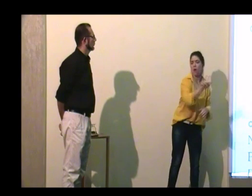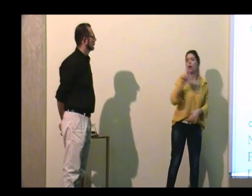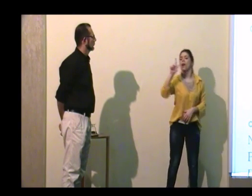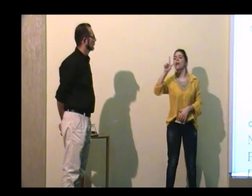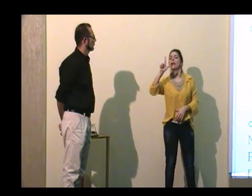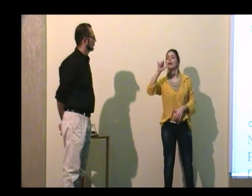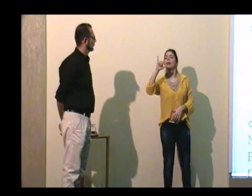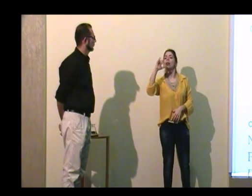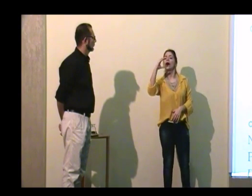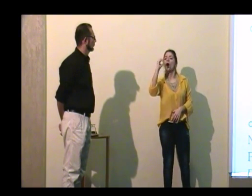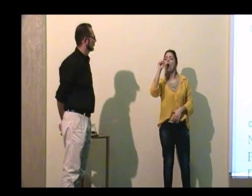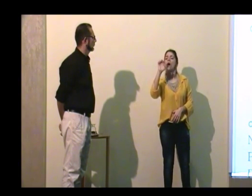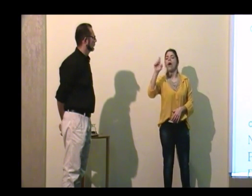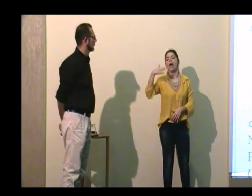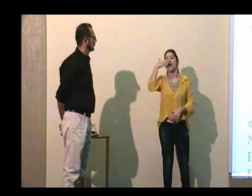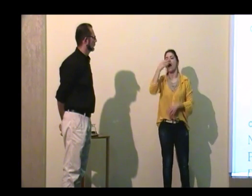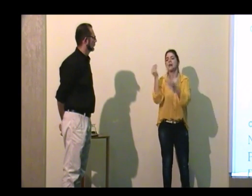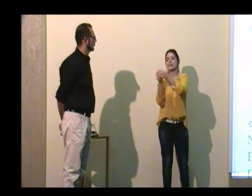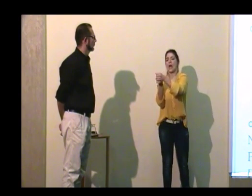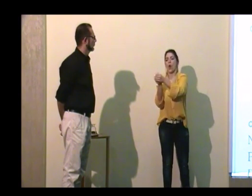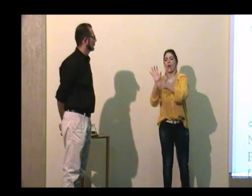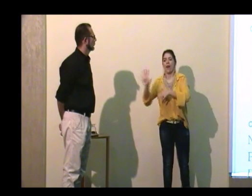coisas diferentes.